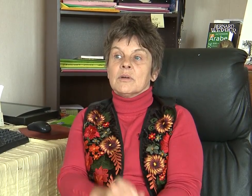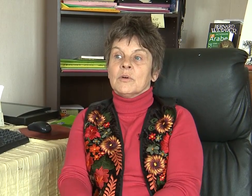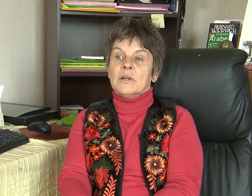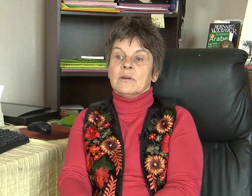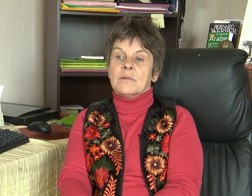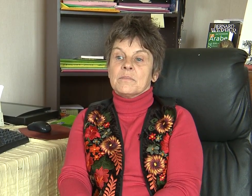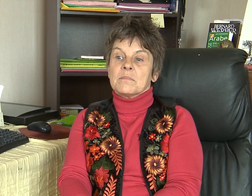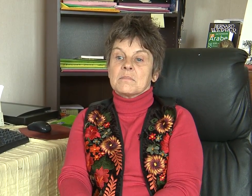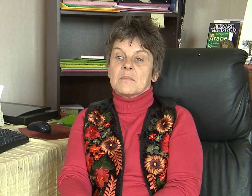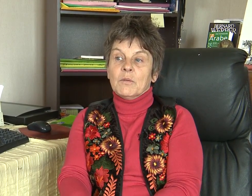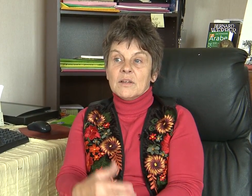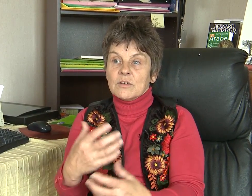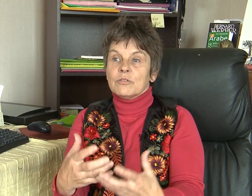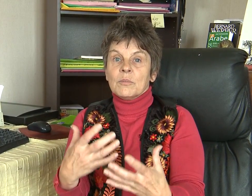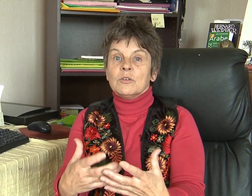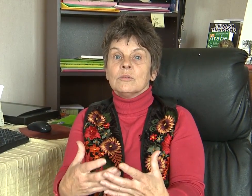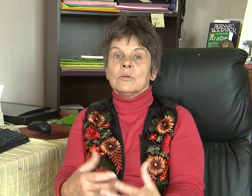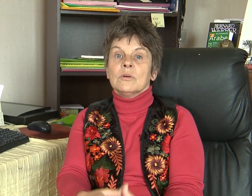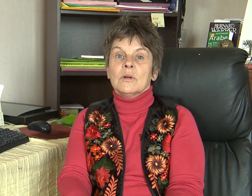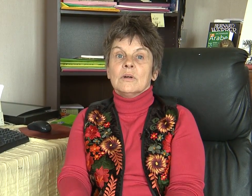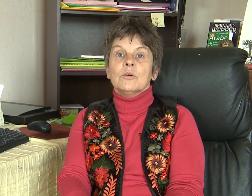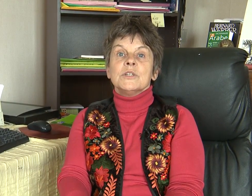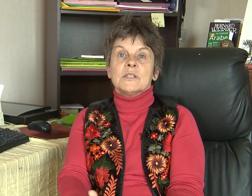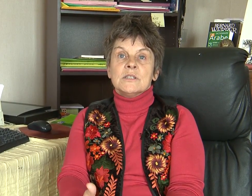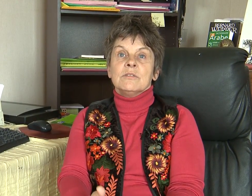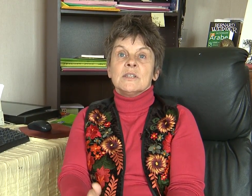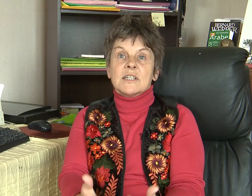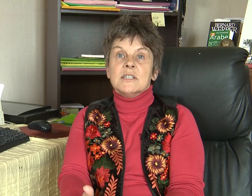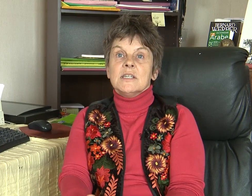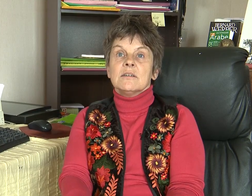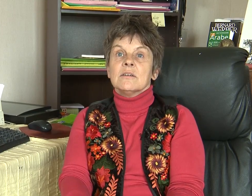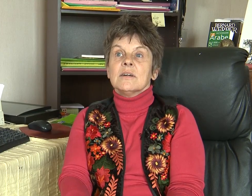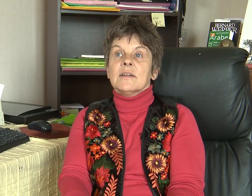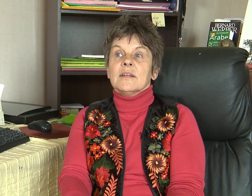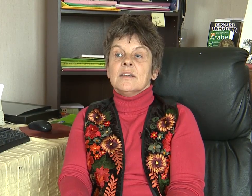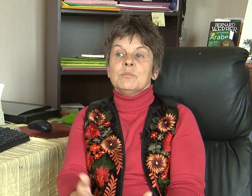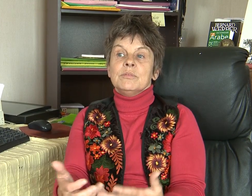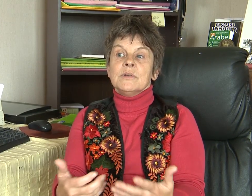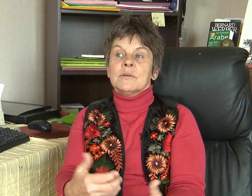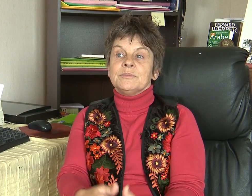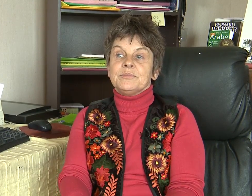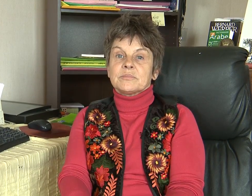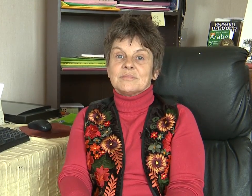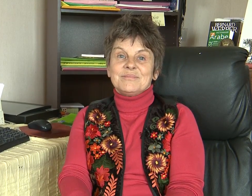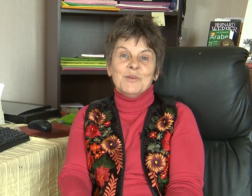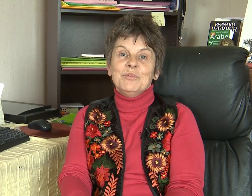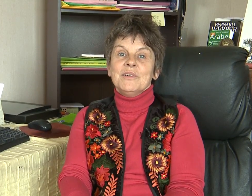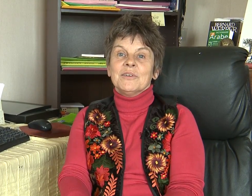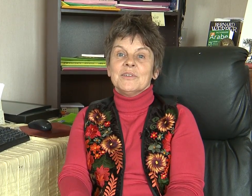vraiment les informations objectives et techniques, et puis le